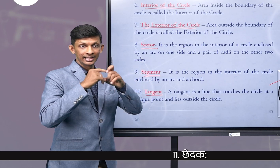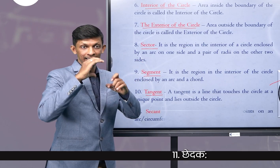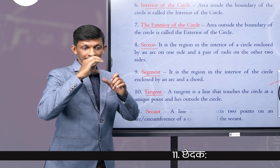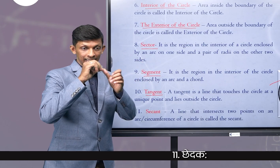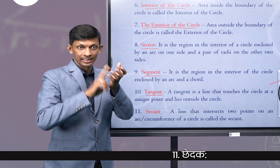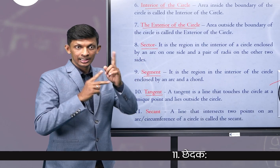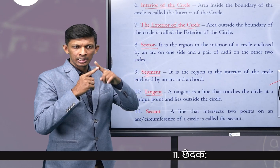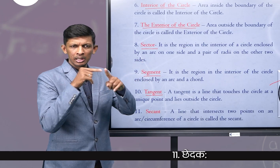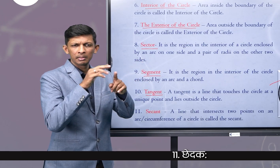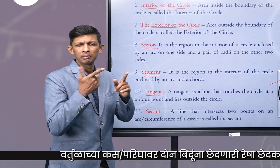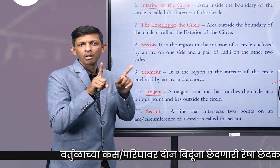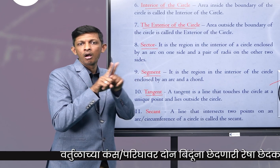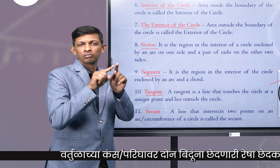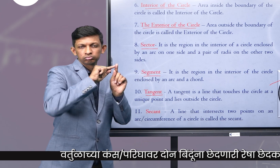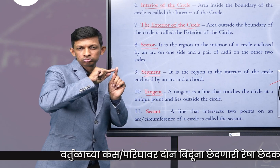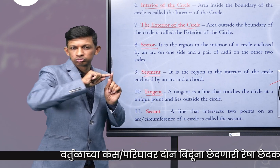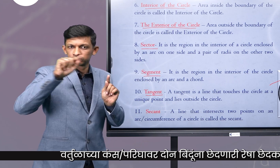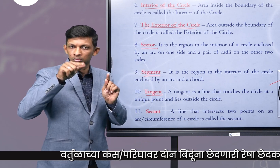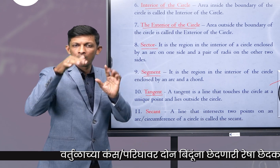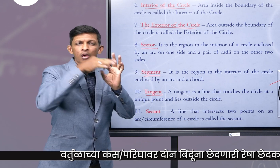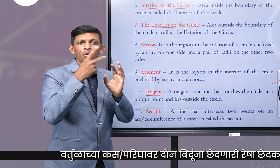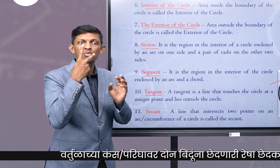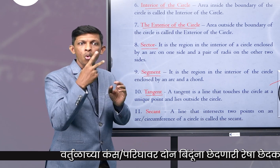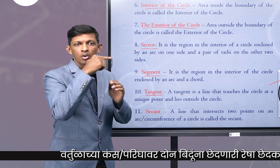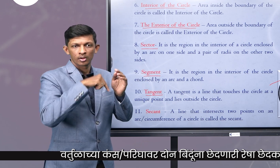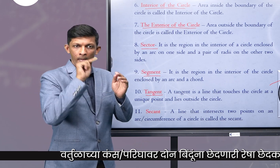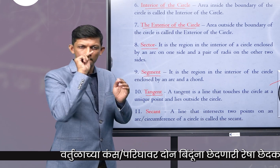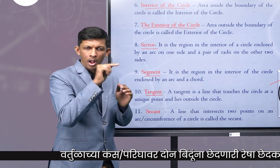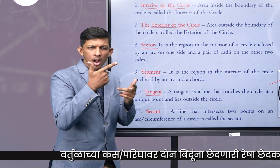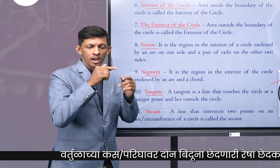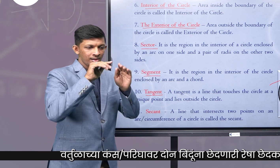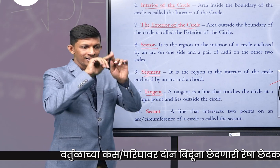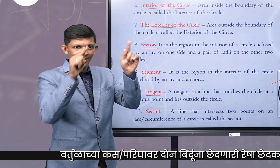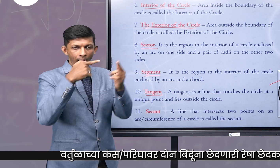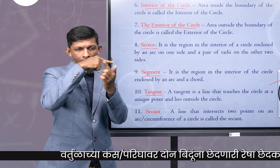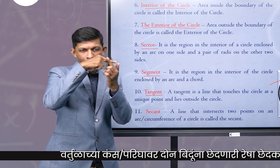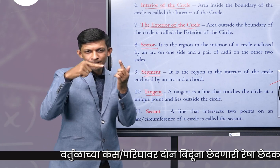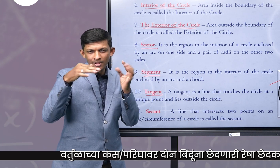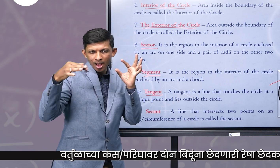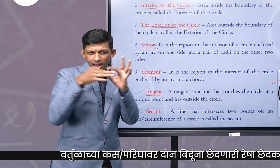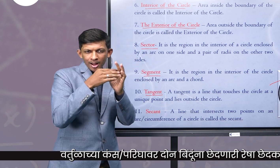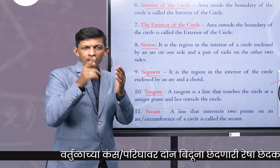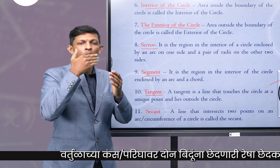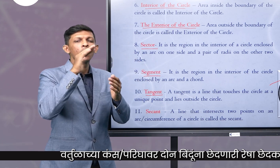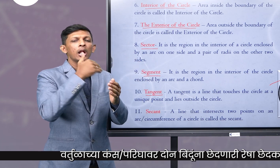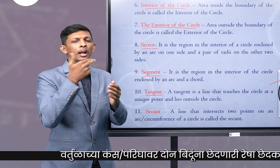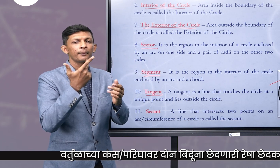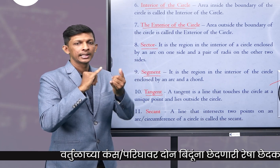'छेदक. वर्तुळाच्या कंस किंवा परिघावर 2 बिंदूंना छेदणारी रेषा